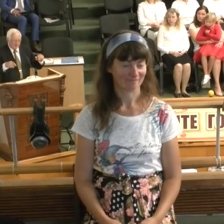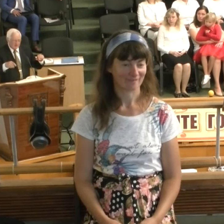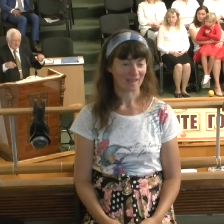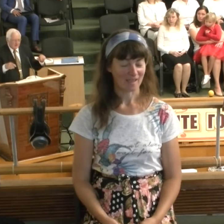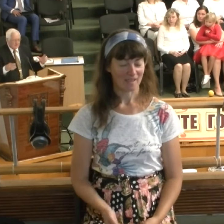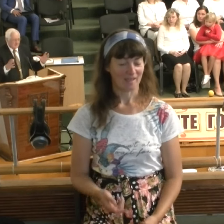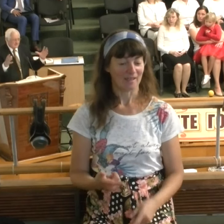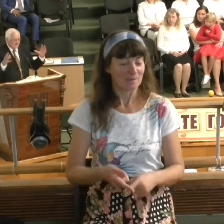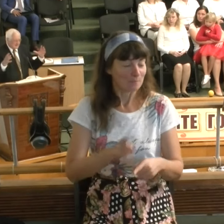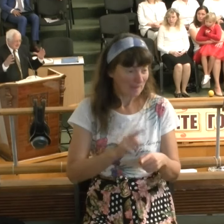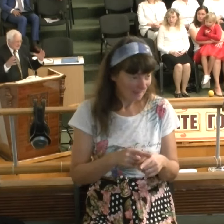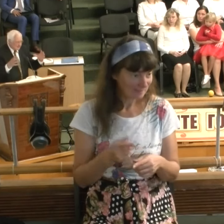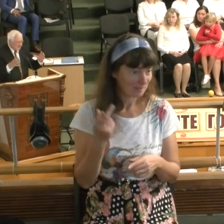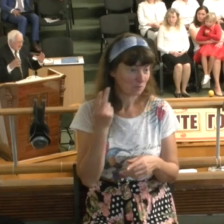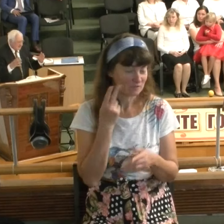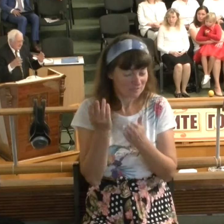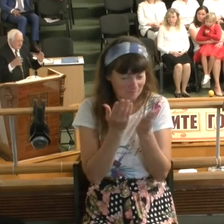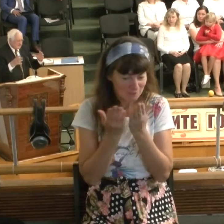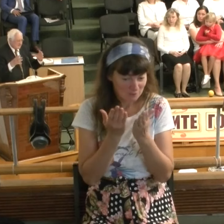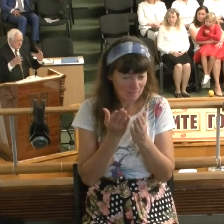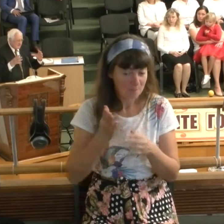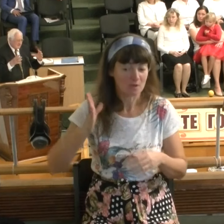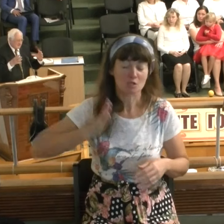друга». То есть это